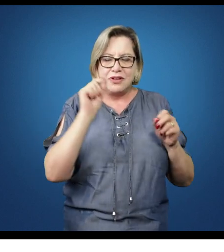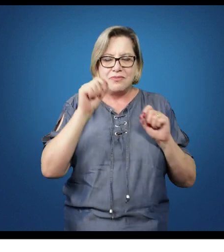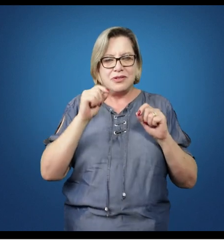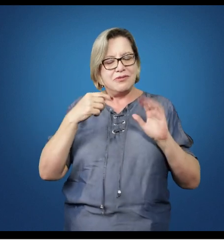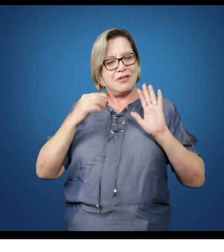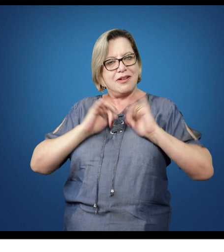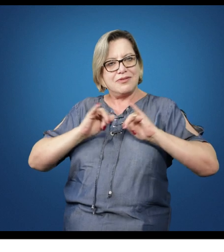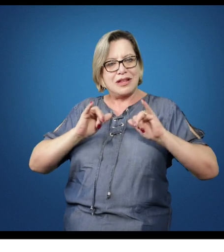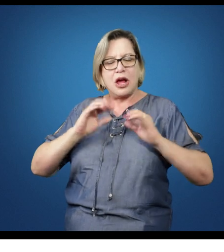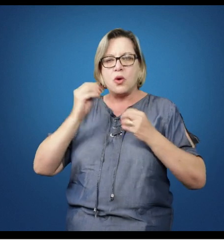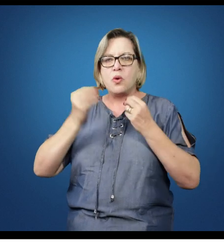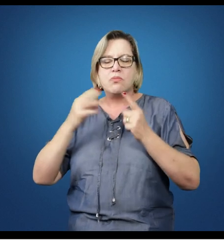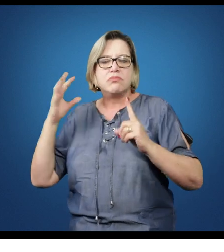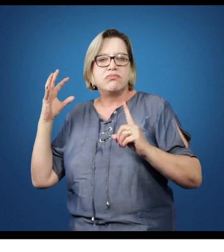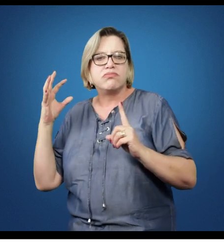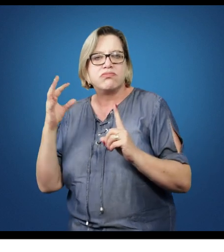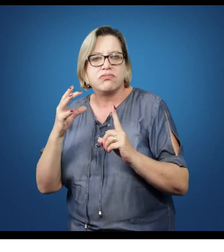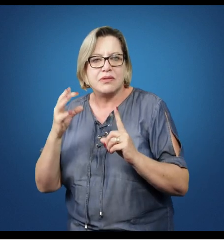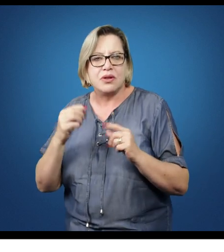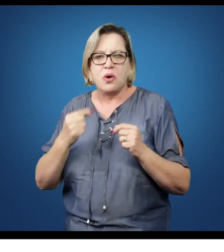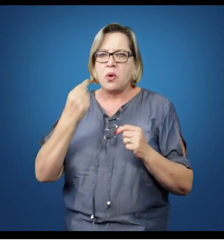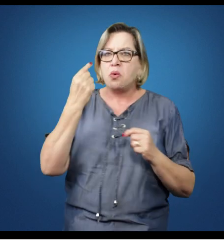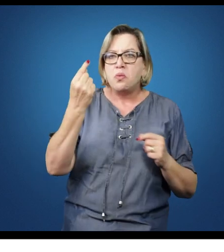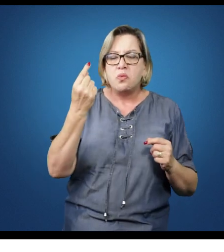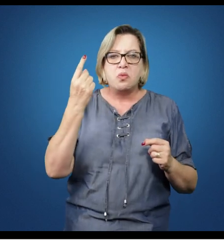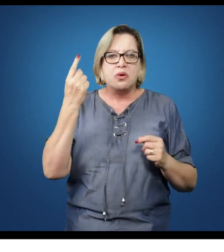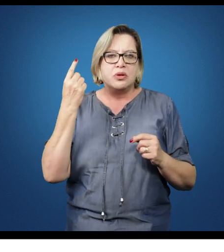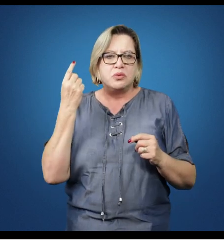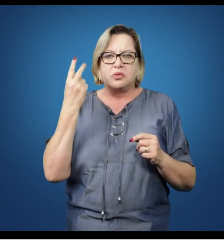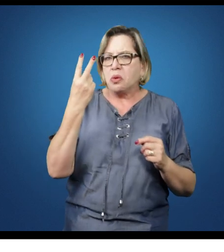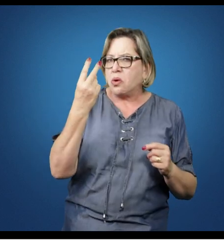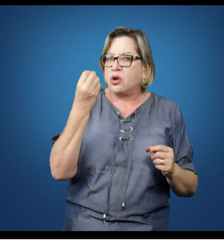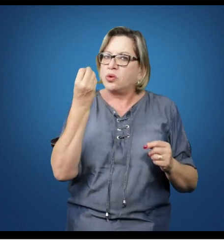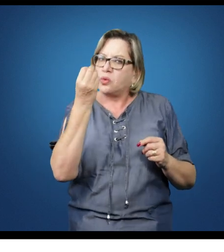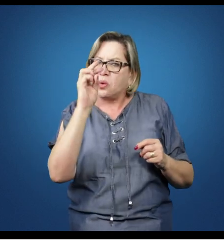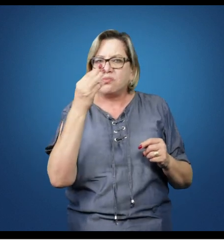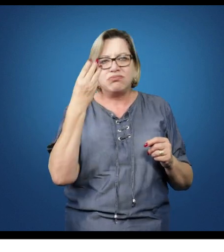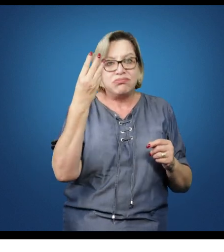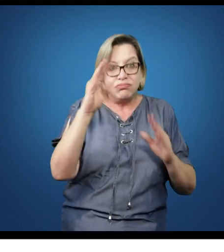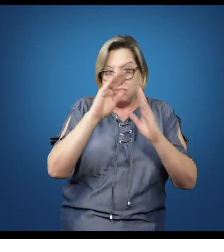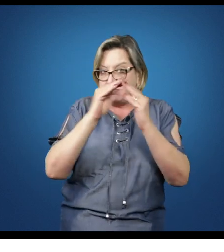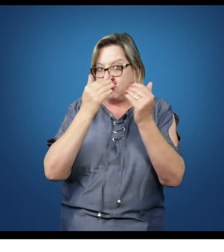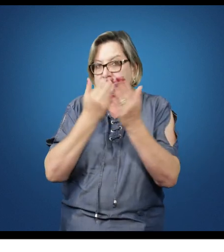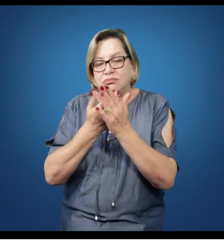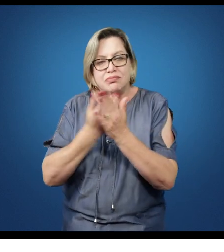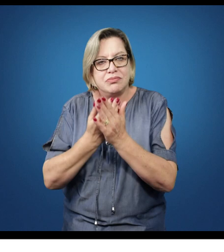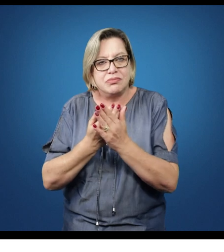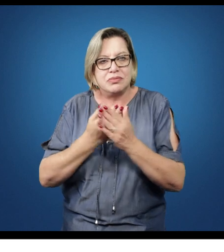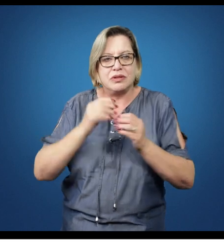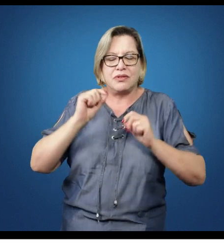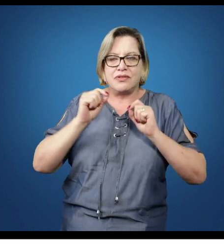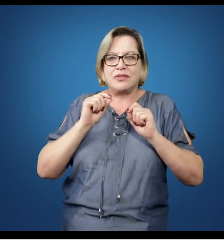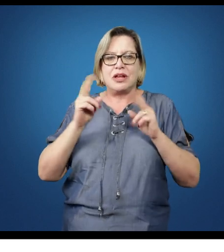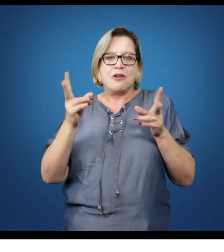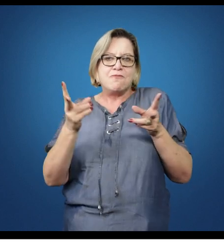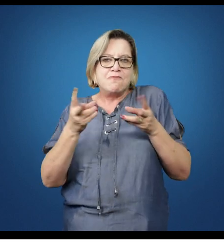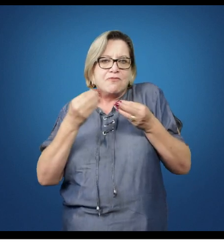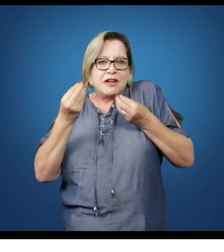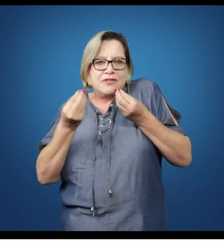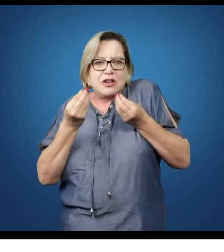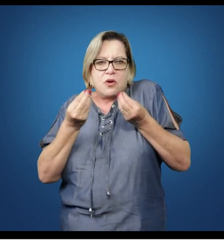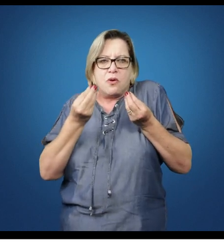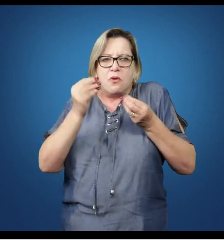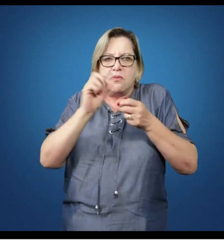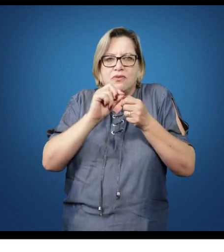algum tipo de intervenção que pode ser em uma duas três escolas essa essa capacidade vai ser envolvida